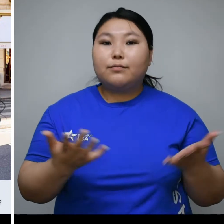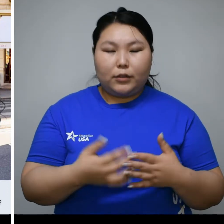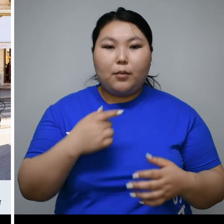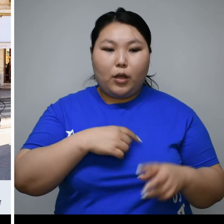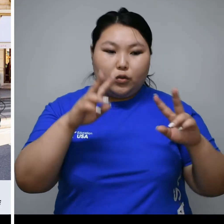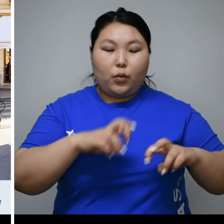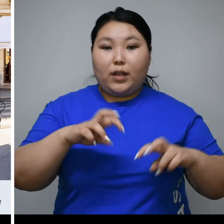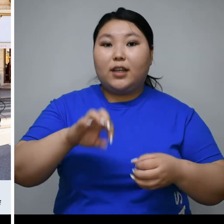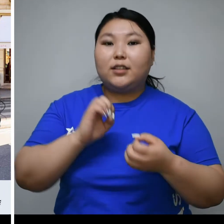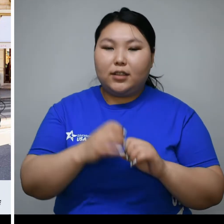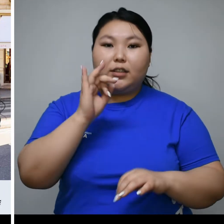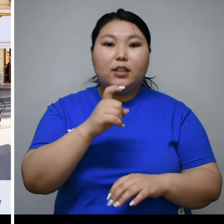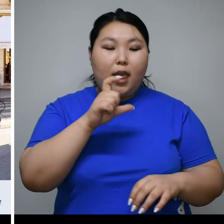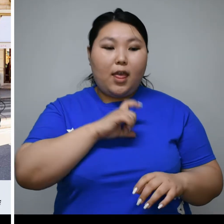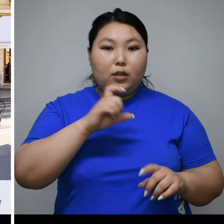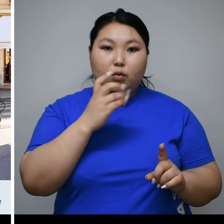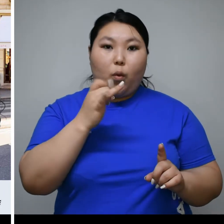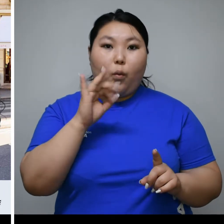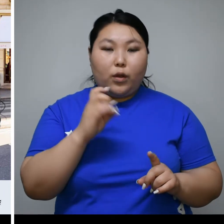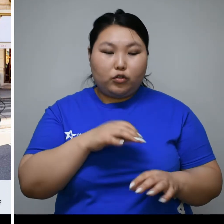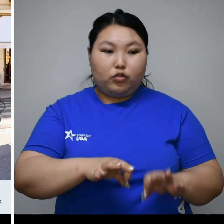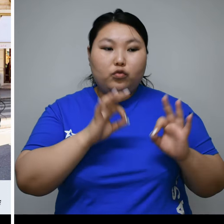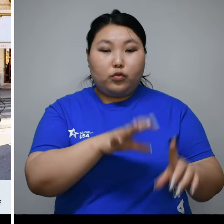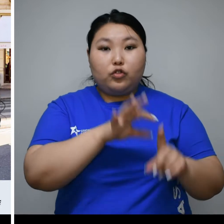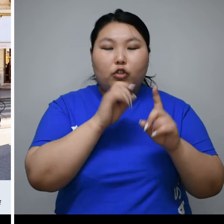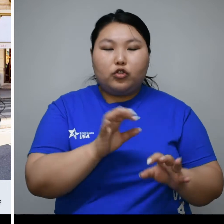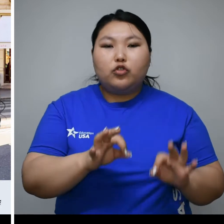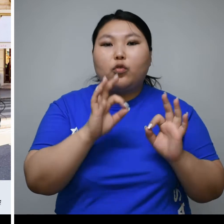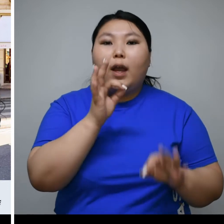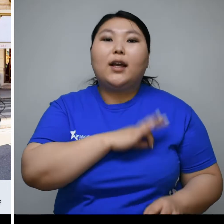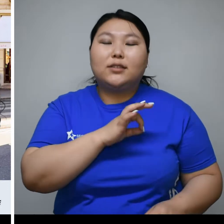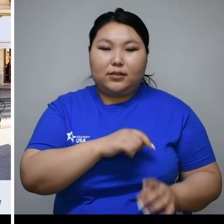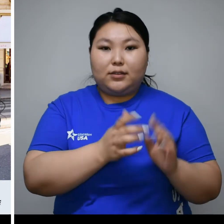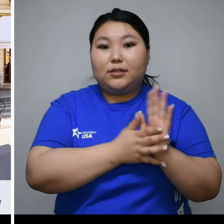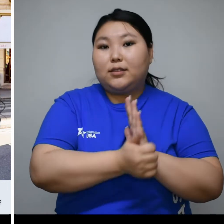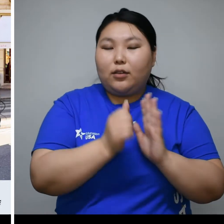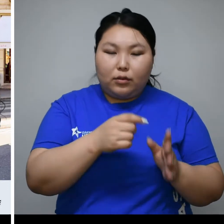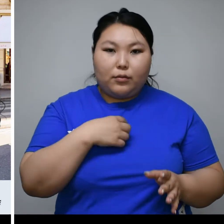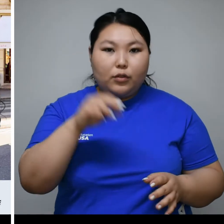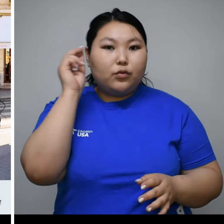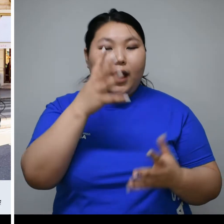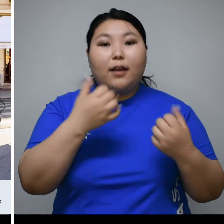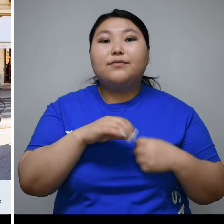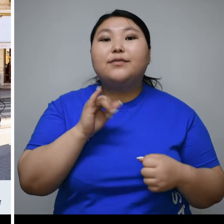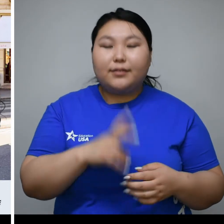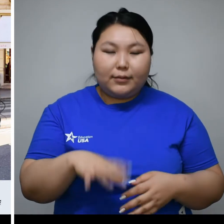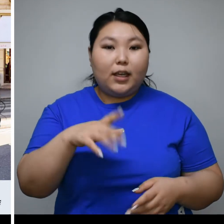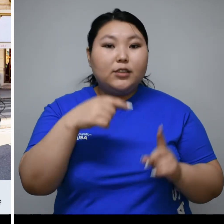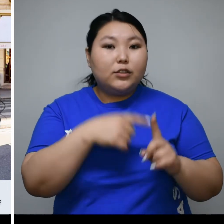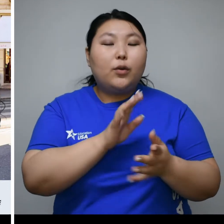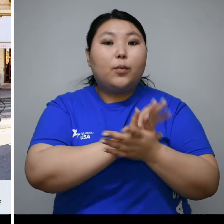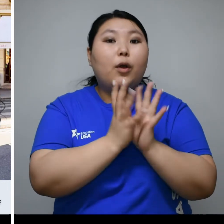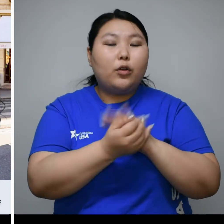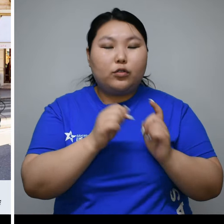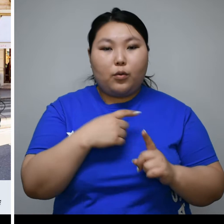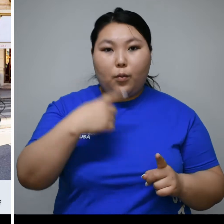болохоор судалгаа хийх их сурвалжийг зөв сонгон түүнийгээ зөв ашиглах гэдэг чадварыг суралцаж авсан. За тэр нь